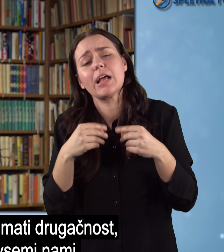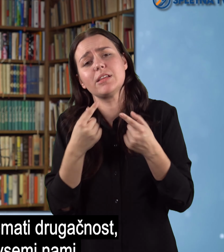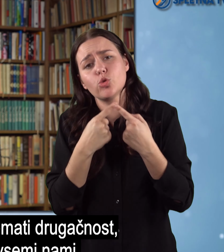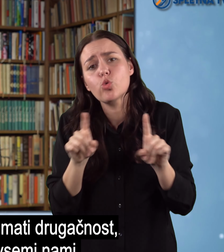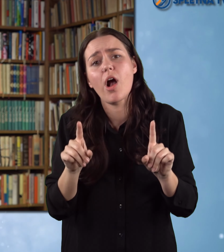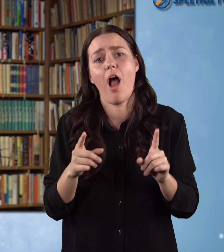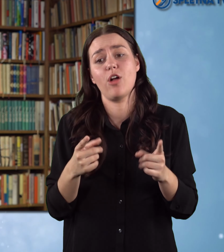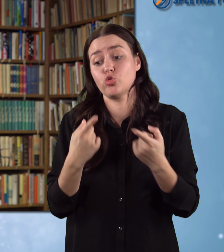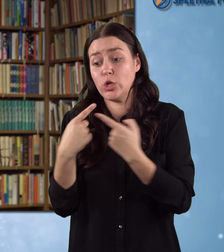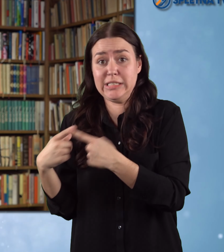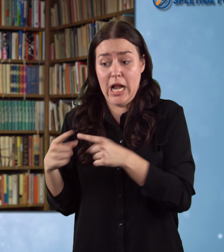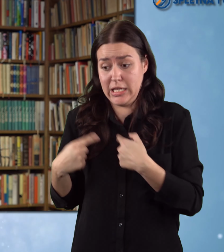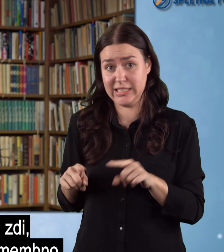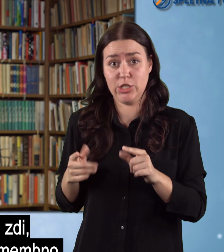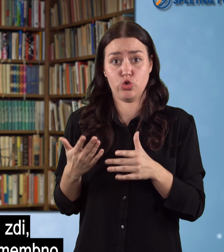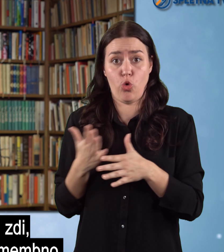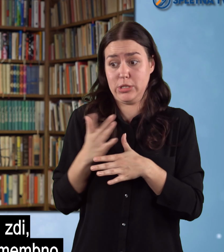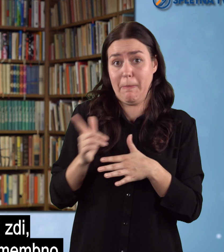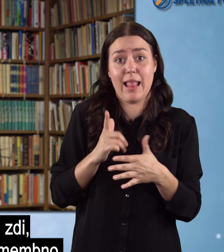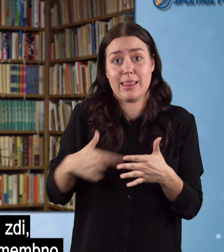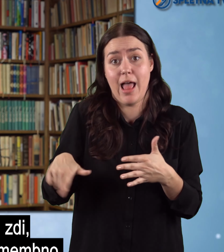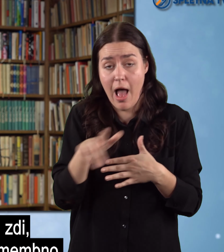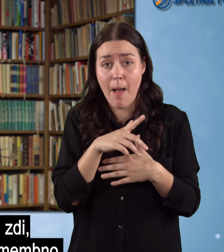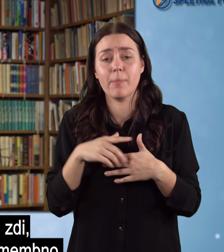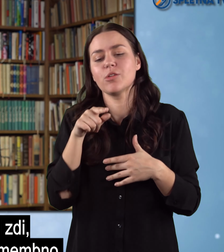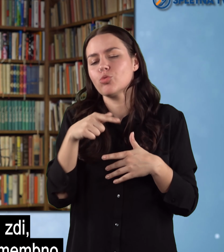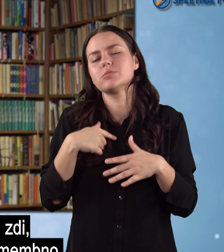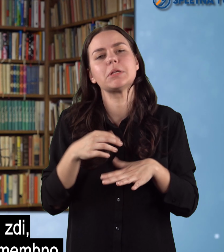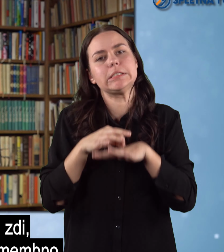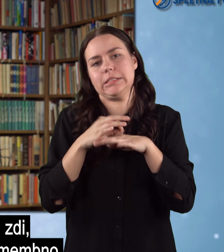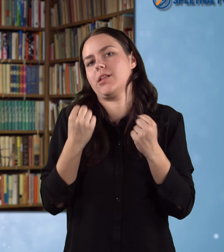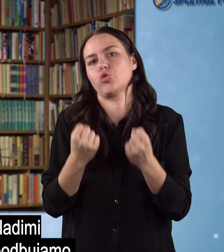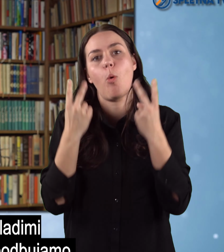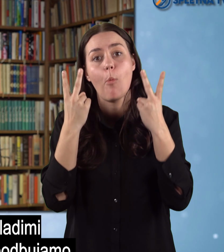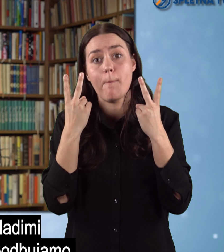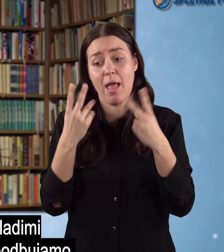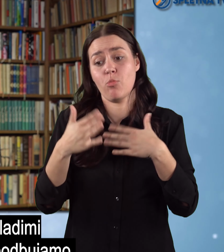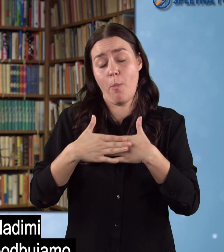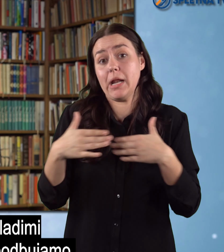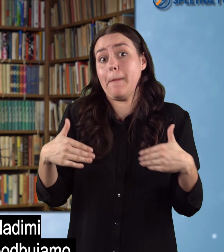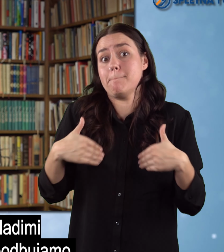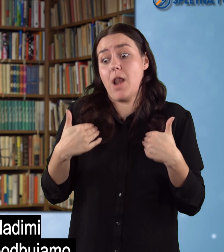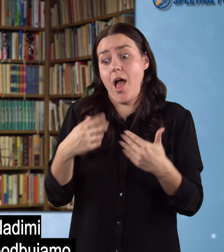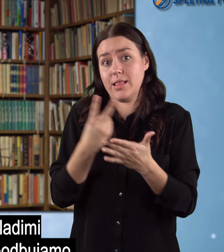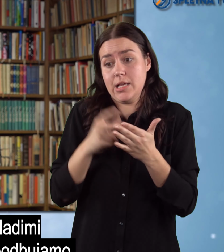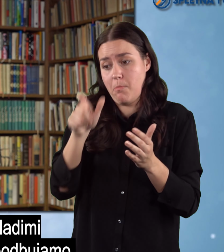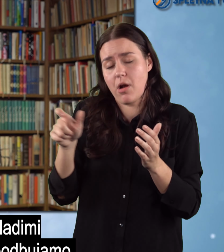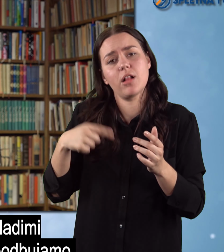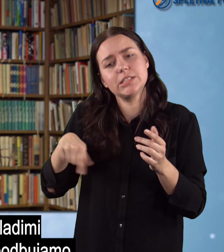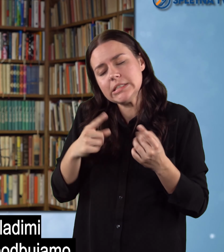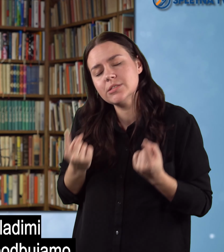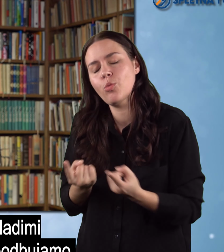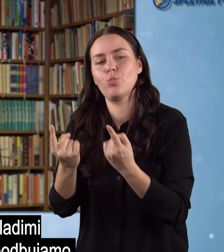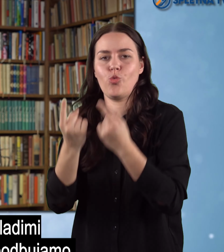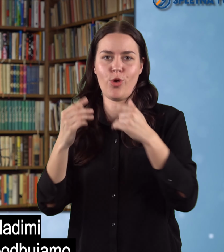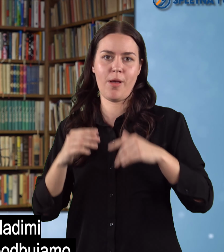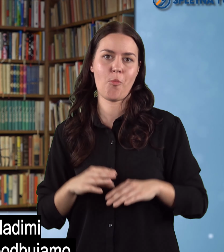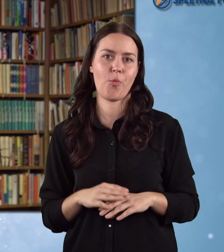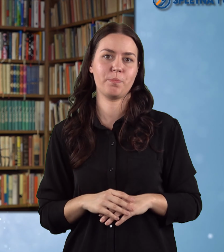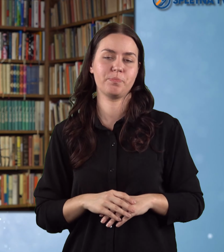vsemi nami in to se mi zdi zelo pomembno, da pri mladih bralcih tudi vzpodbujamo.